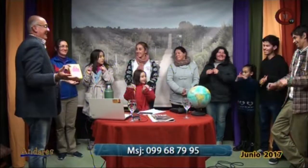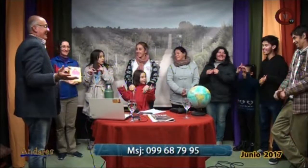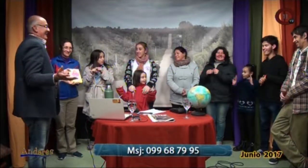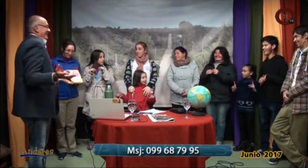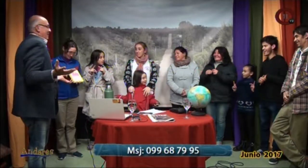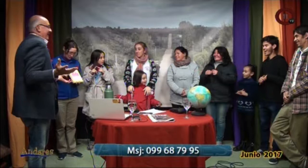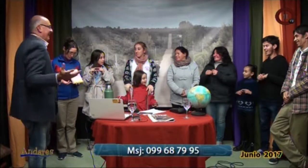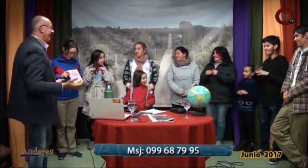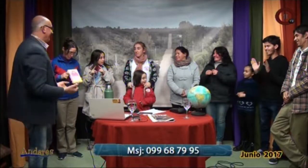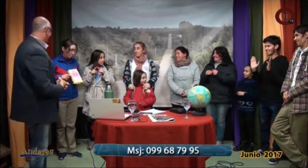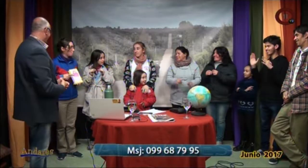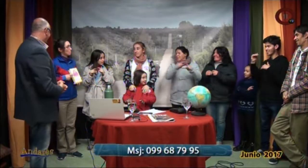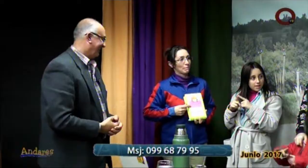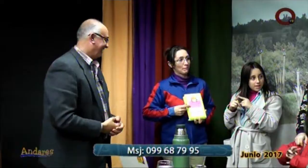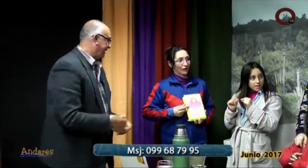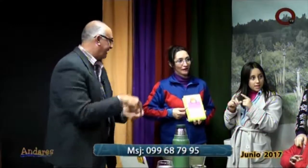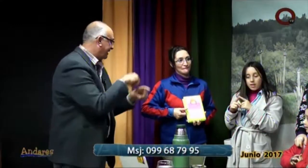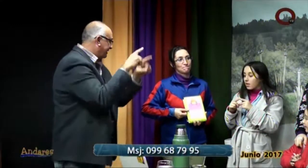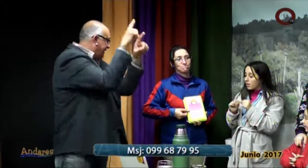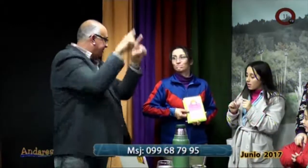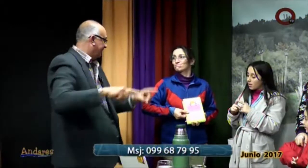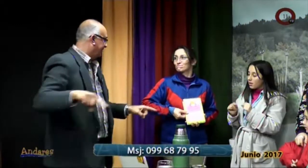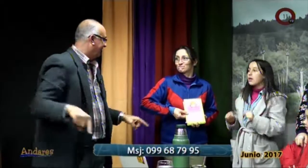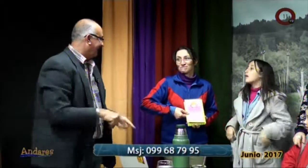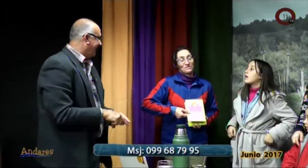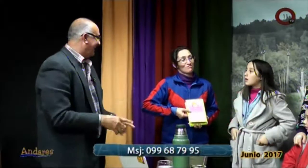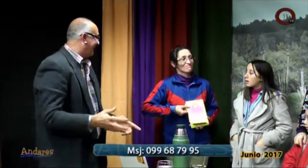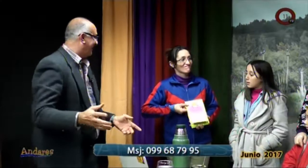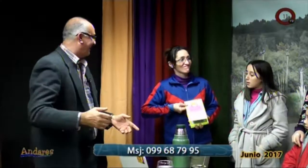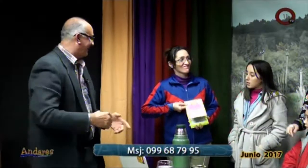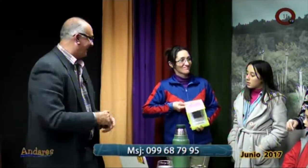Igual Viste de Argentina La señaleta